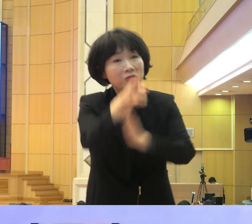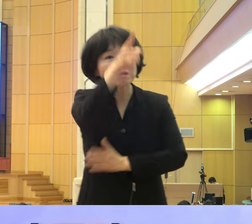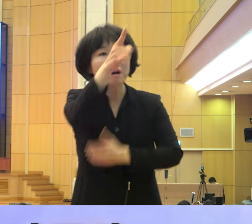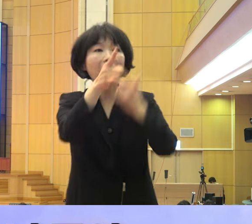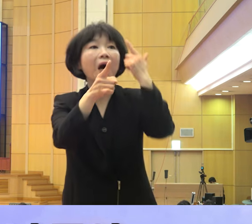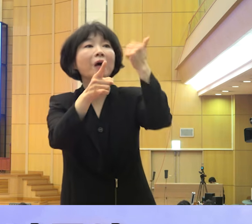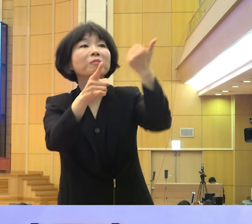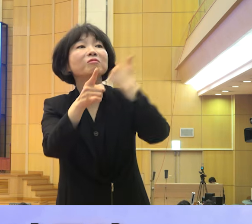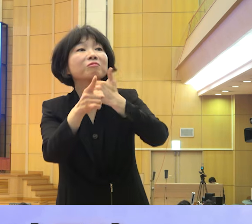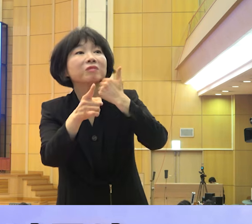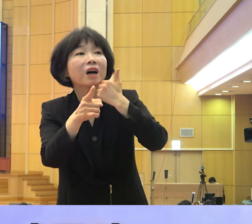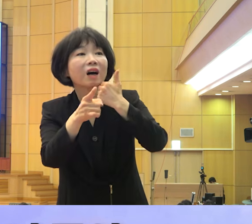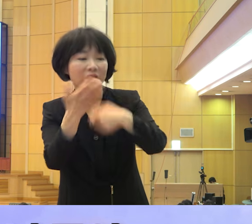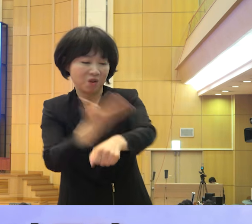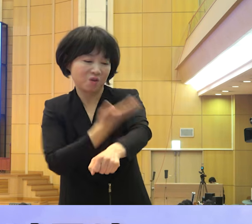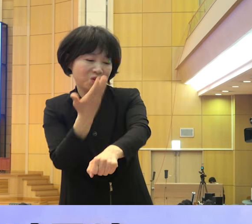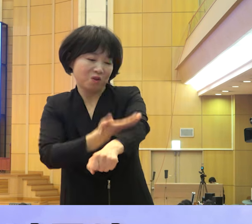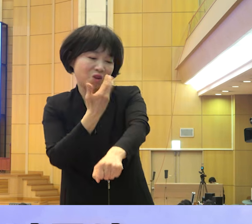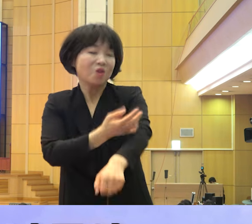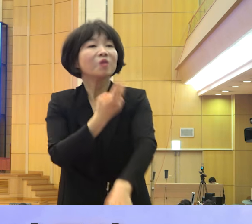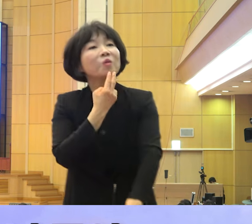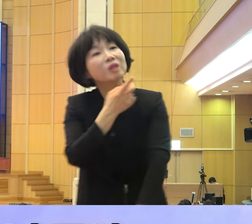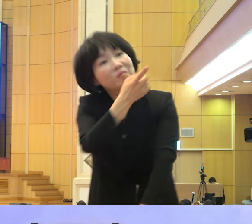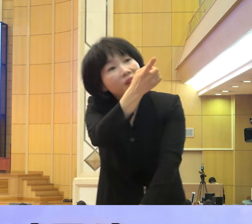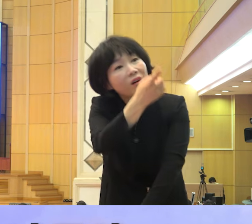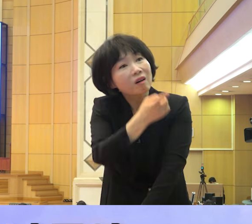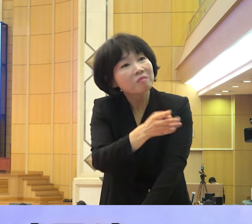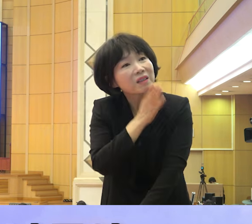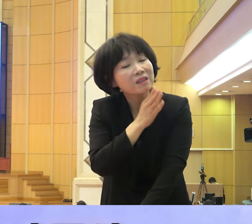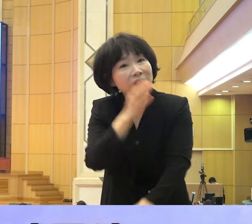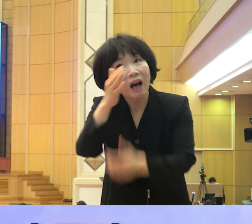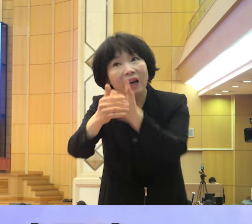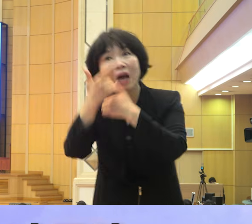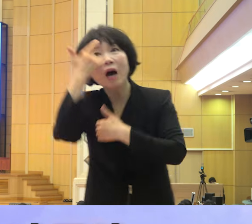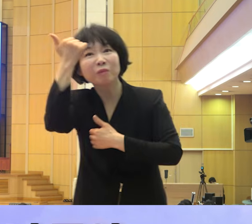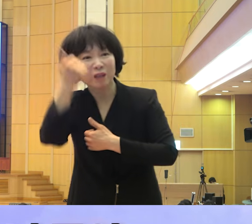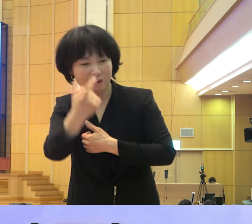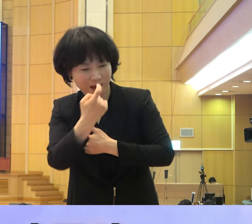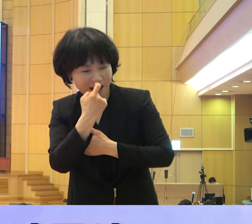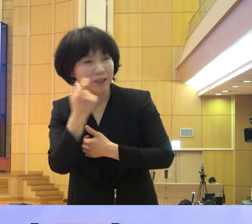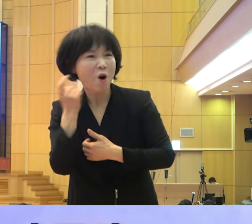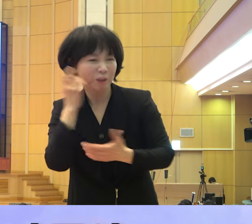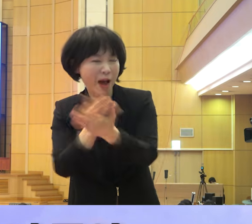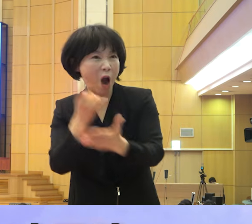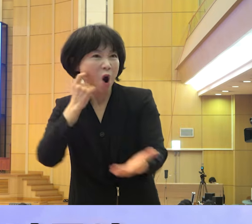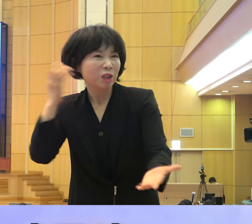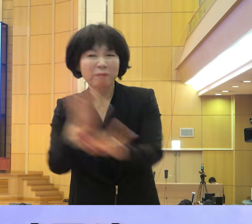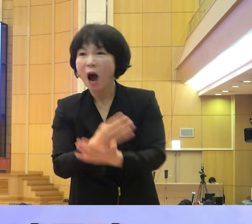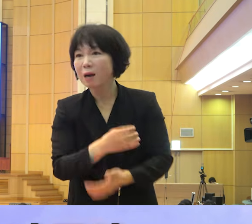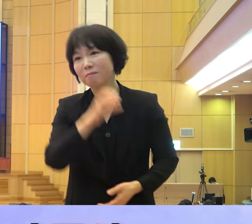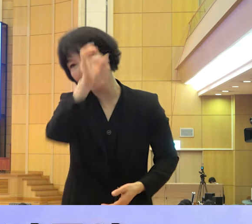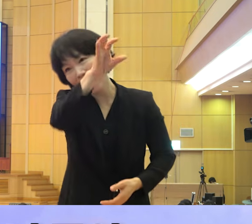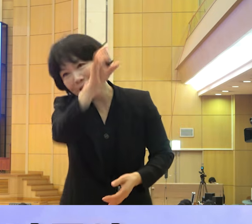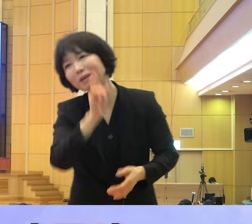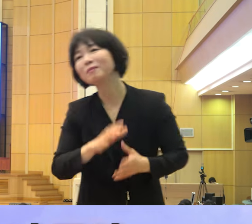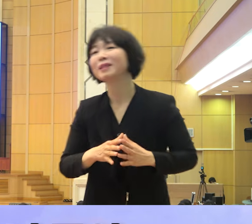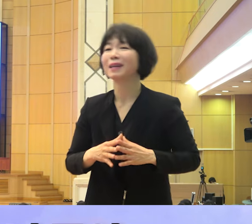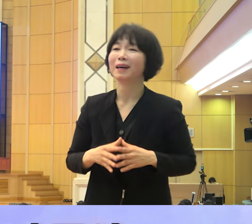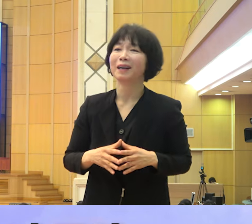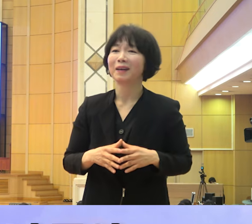따라다니면서 목수 일 같이 하지 않았어? 다 아는데 자기가 지금 어찌하여 하늘에서 내려왔다